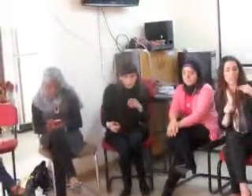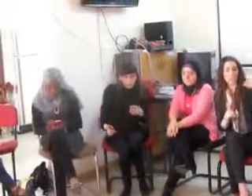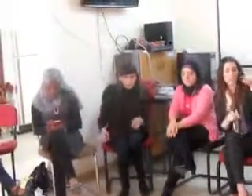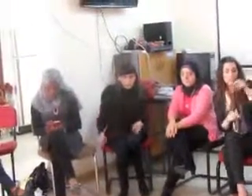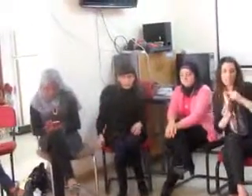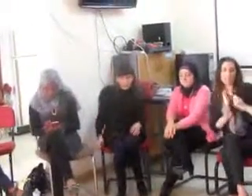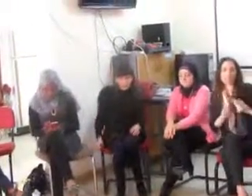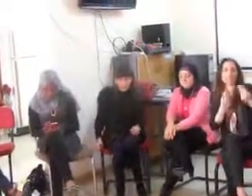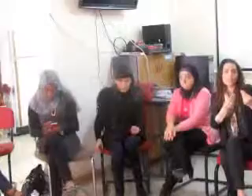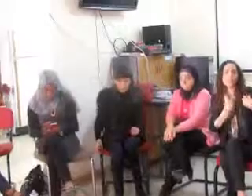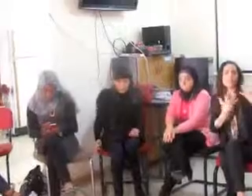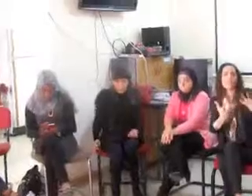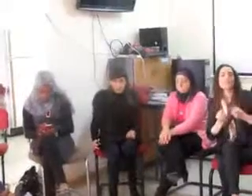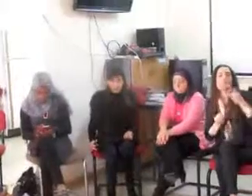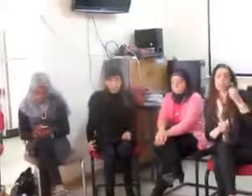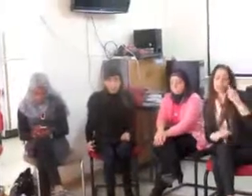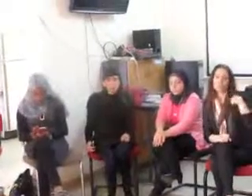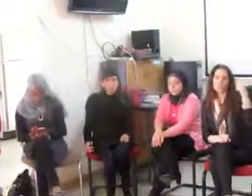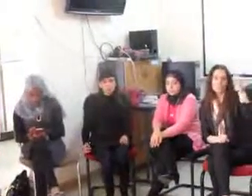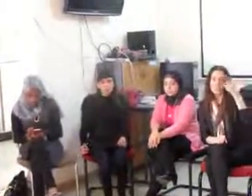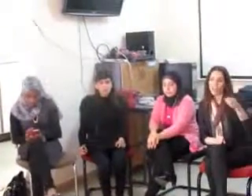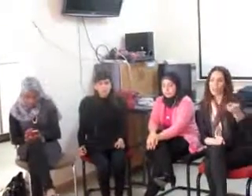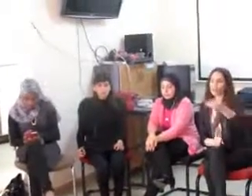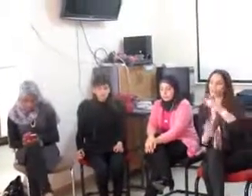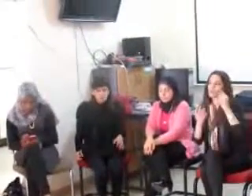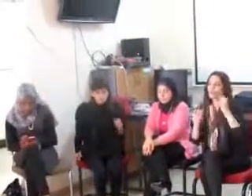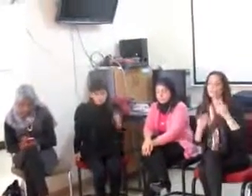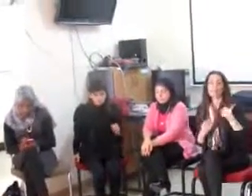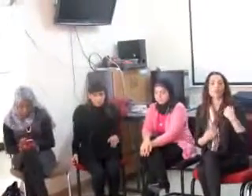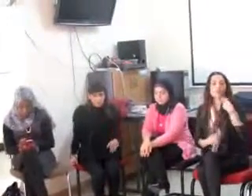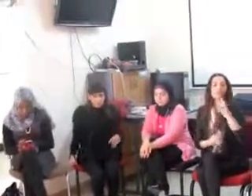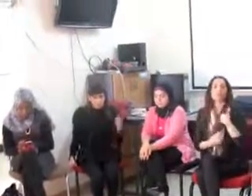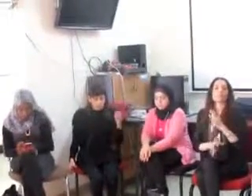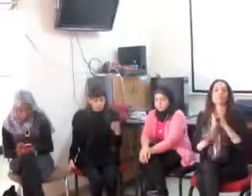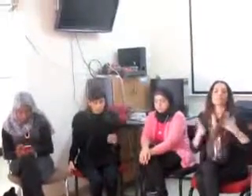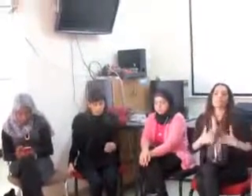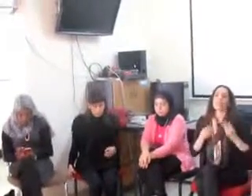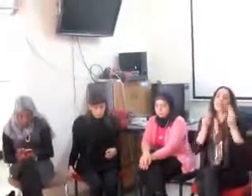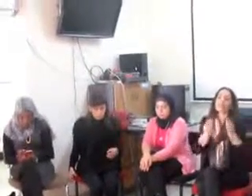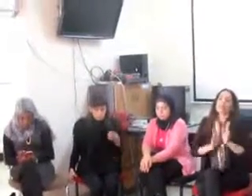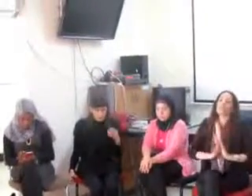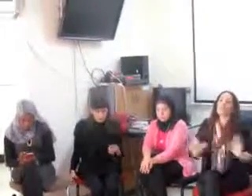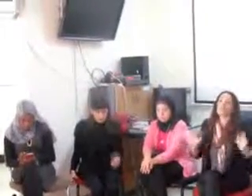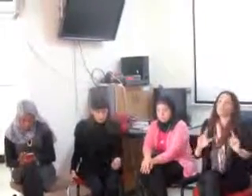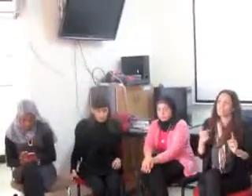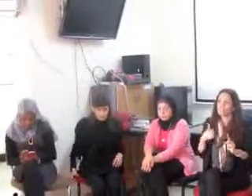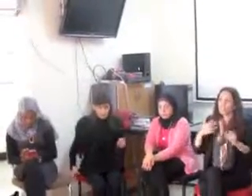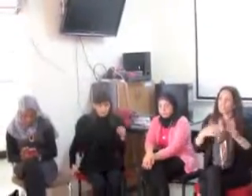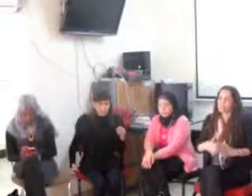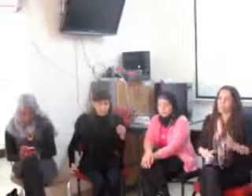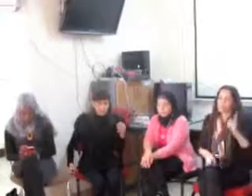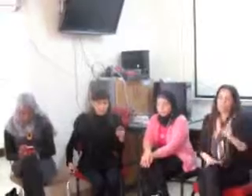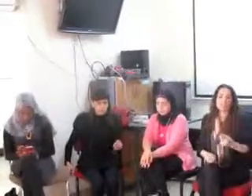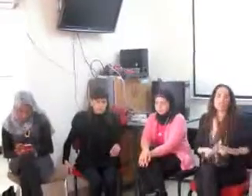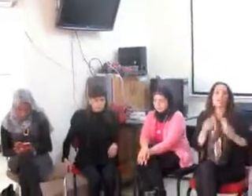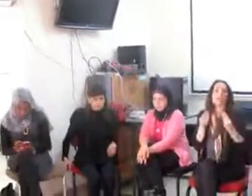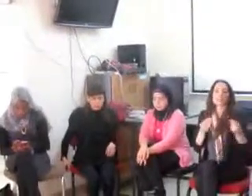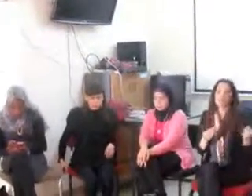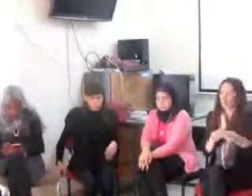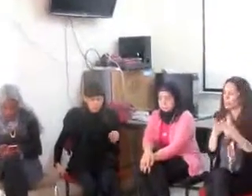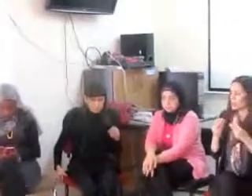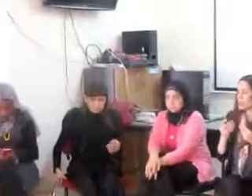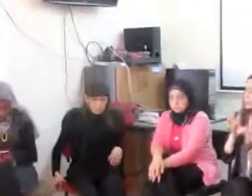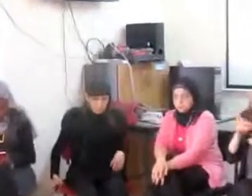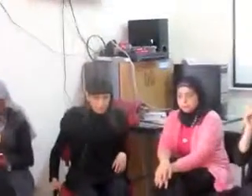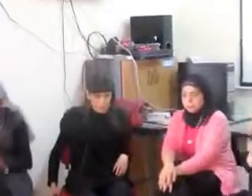كمان بنتعلم كثير، وكمان كنا نقول لكم احنا بدنا نشوف نعطيكم ايش احنا بنشوف انه لازم نعطيكم، احنا بدنا نتوافقوا ايش